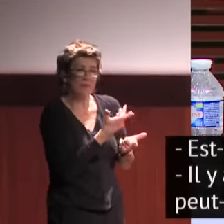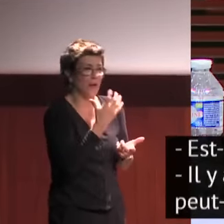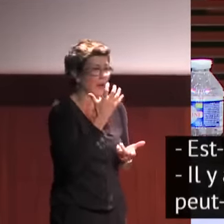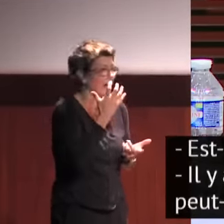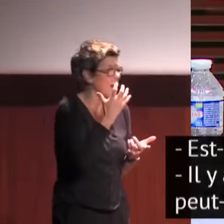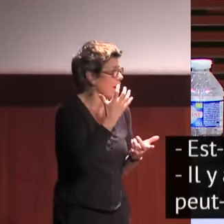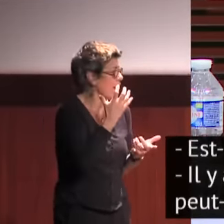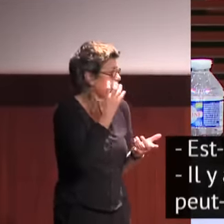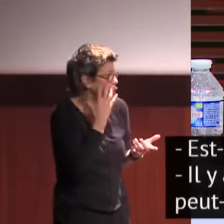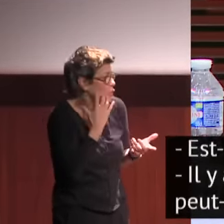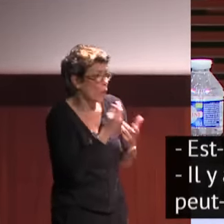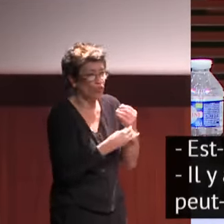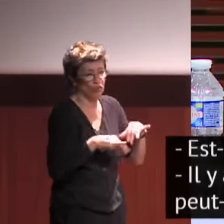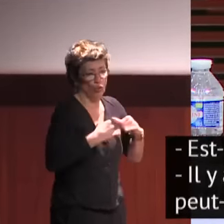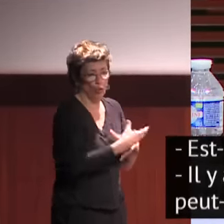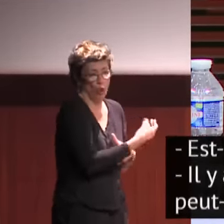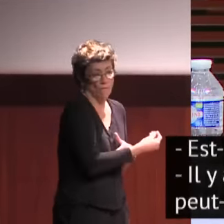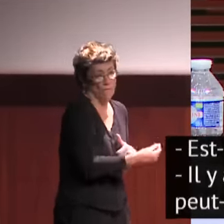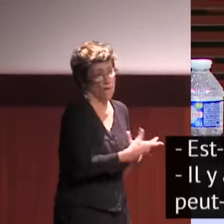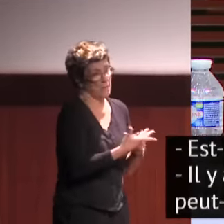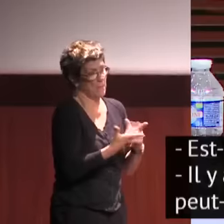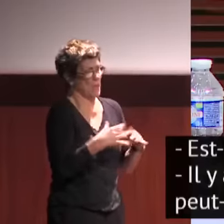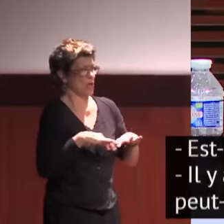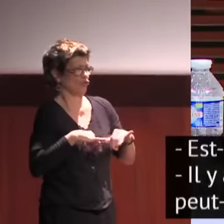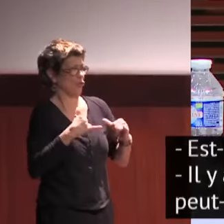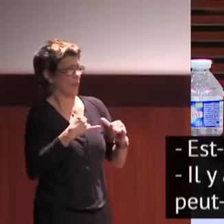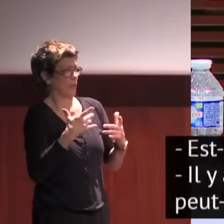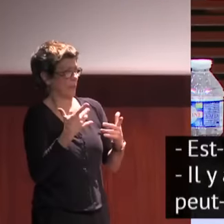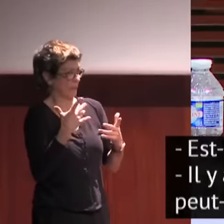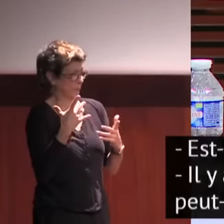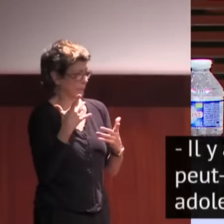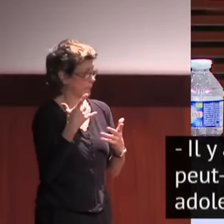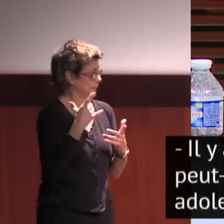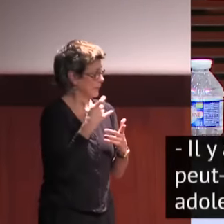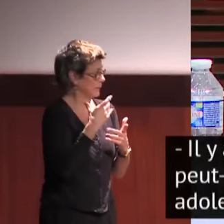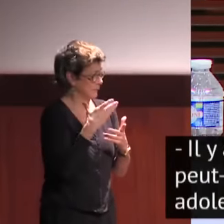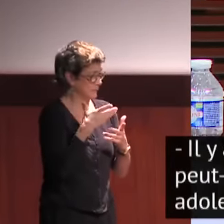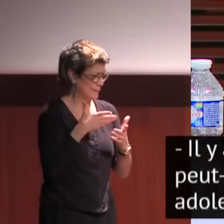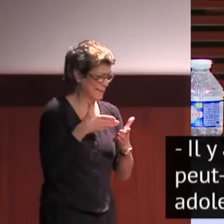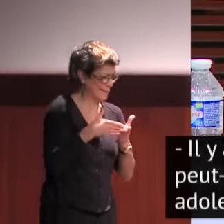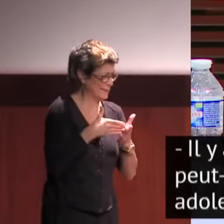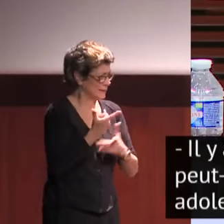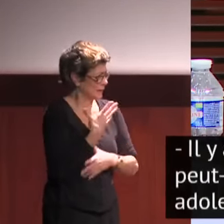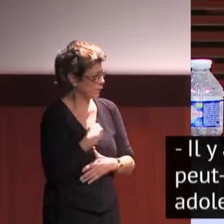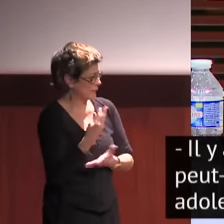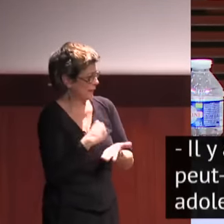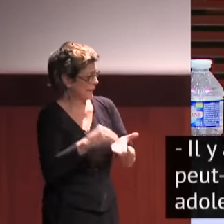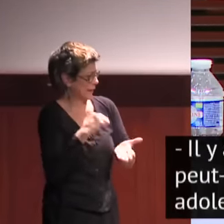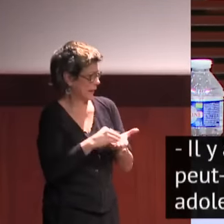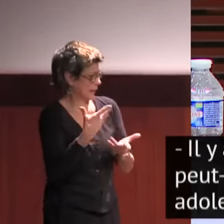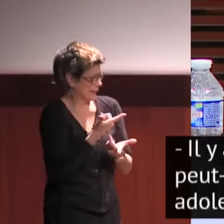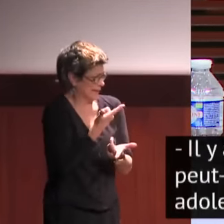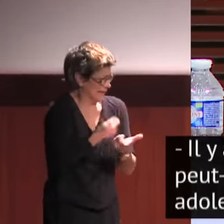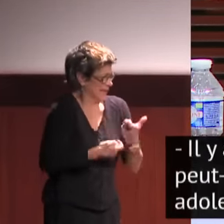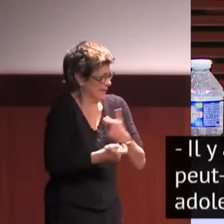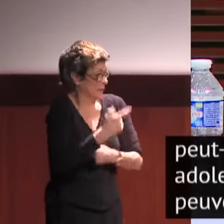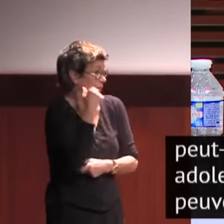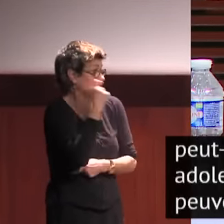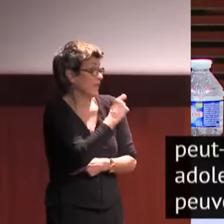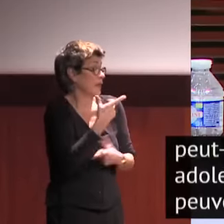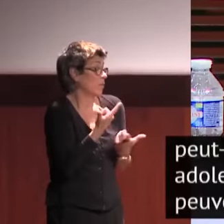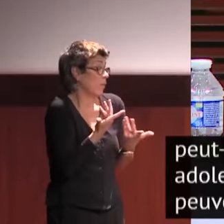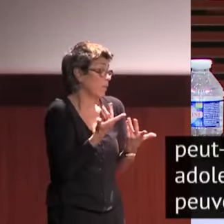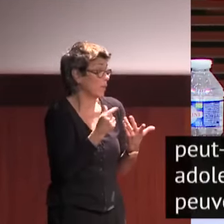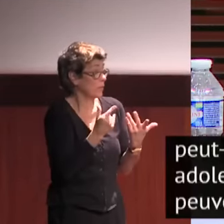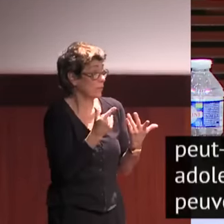compliqué. Surtout des jeunes qui peuvent avoir des difficultés à rentrer, donc encore une fois, dans le français écrit. Et du coup, la difficulté, c'est